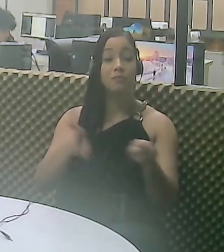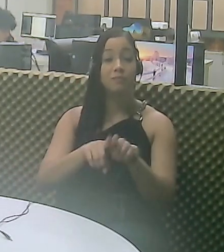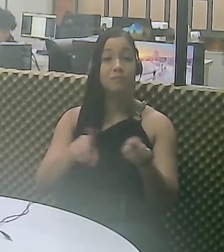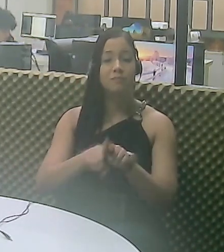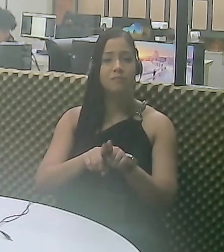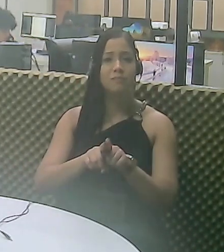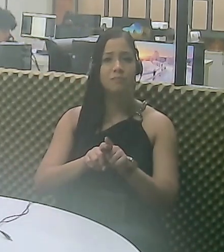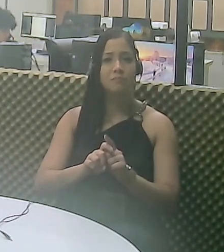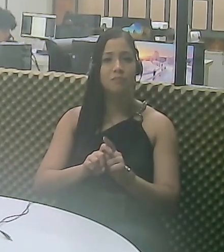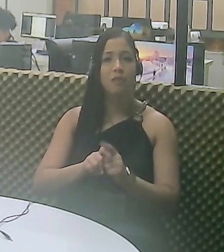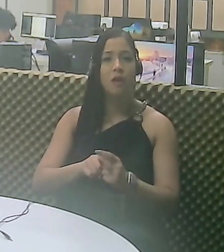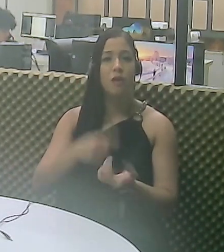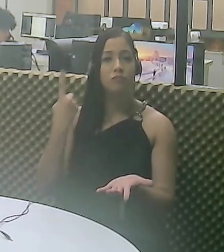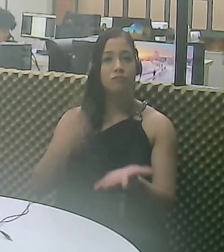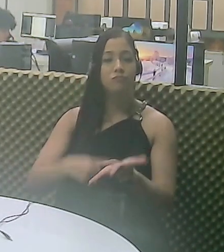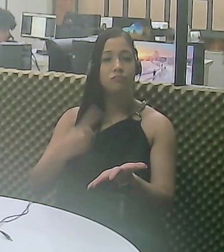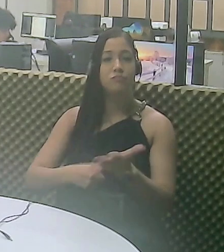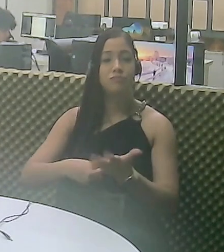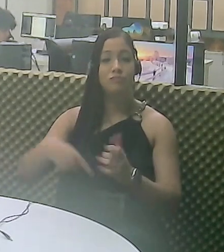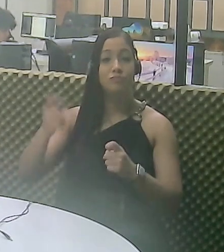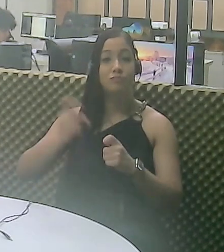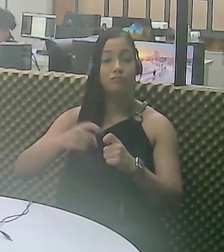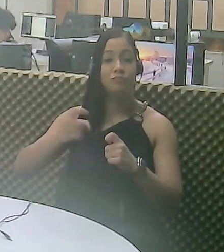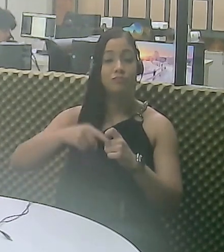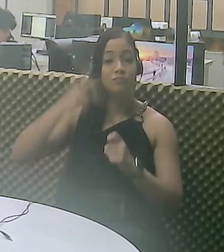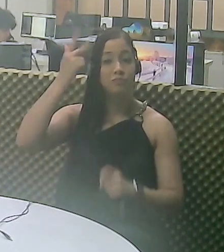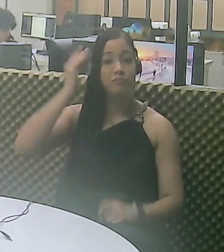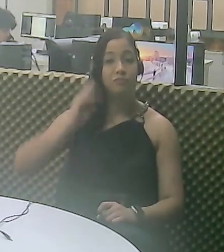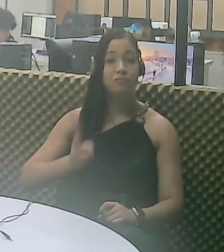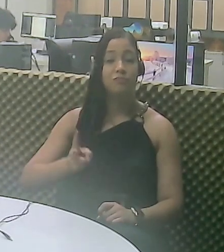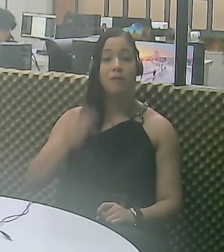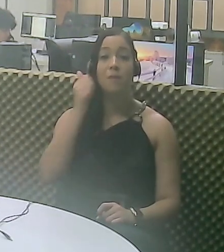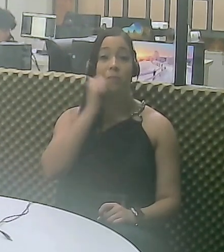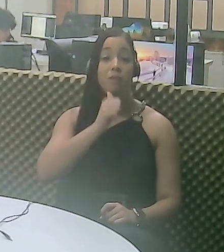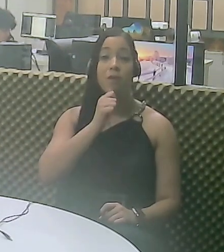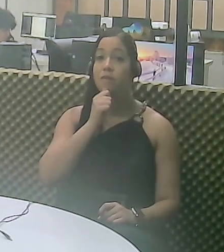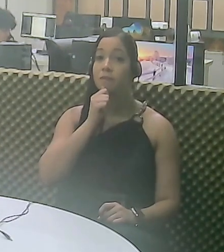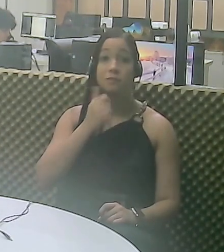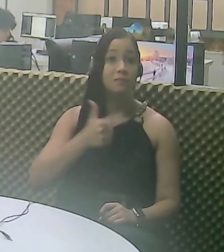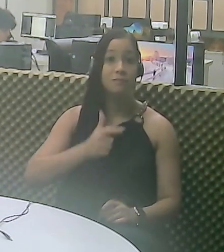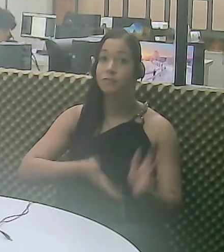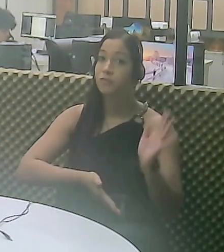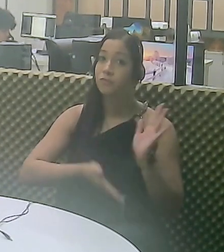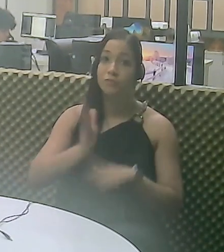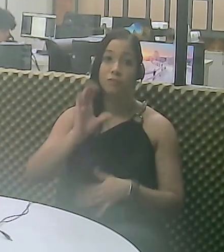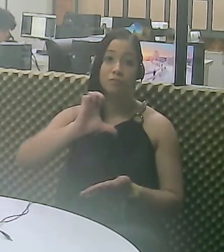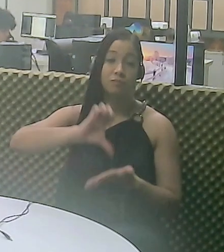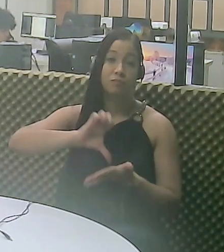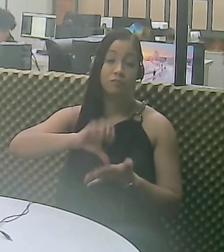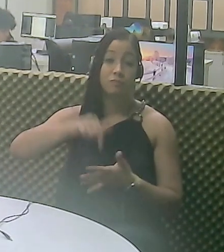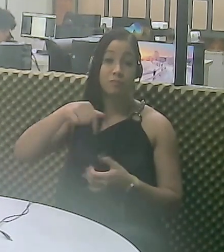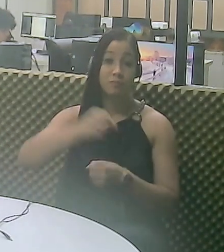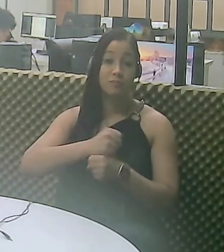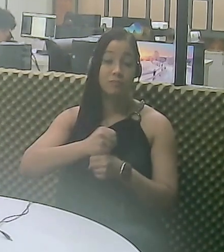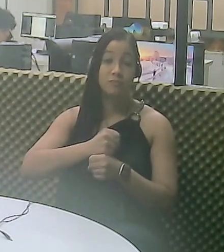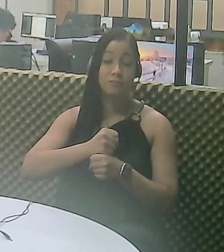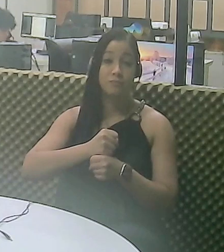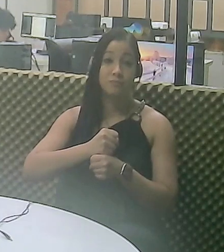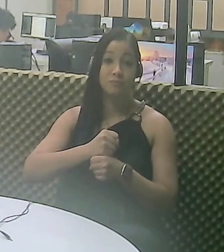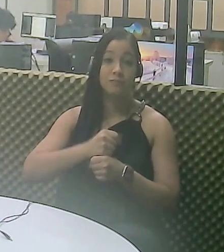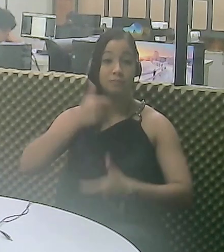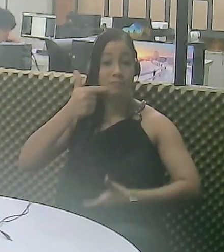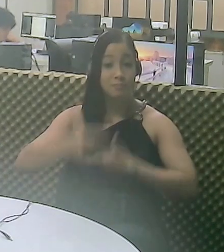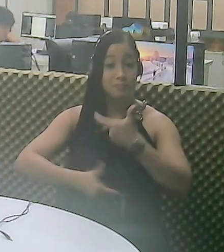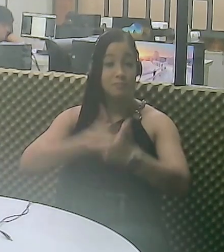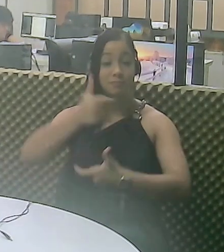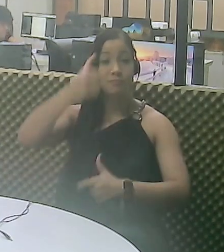busca ativa para a marcação de consultas de rotina daquelas mulheres que ainda não compareceram à unidade neste ano. Lembrando que o